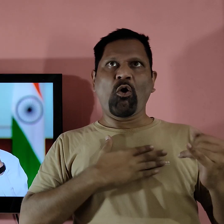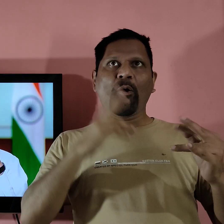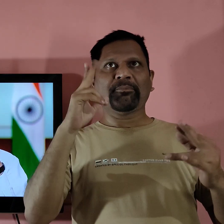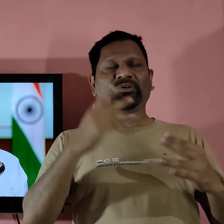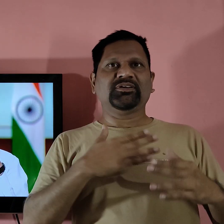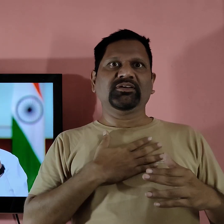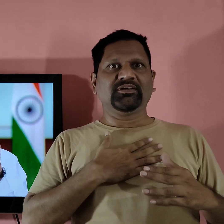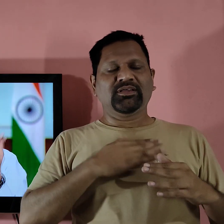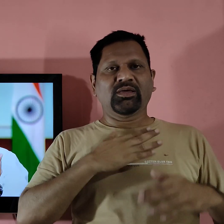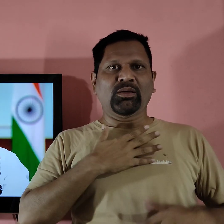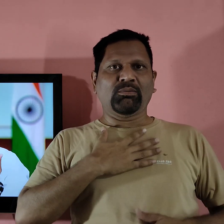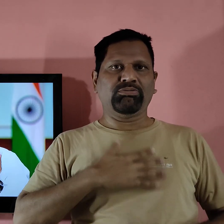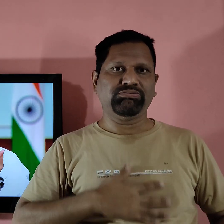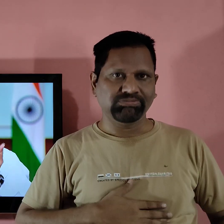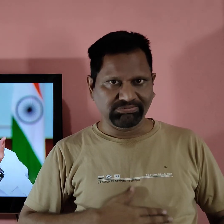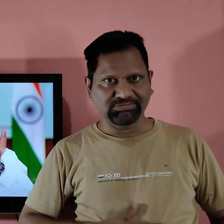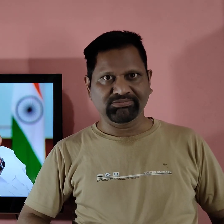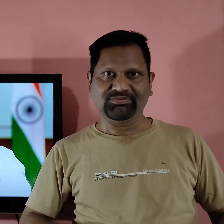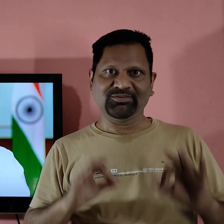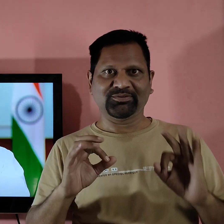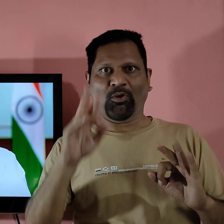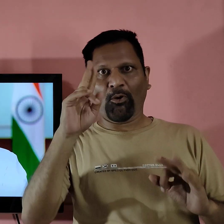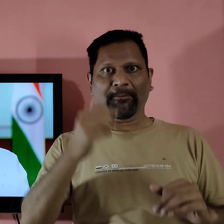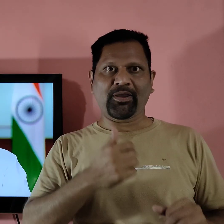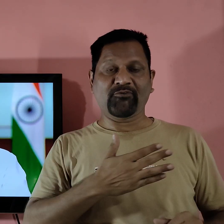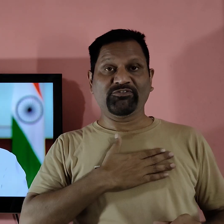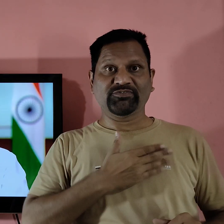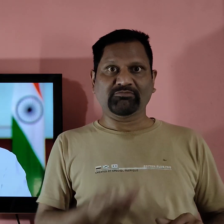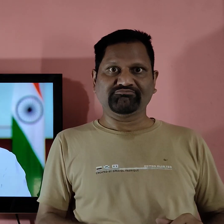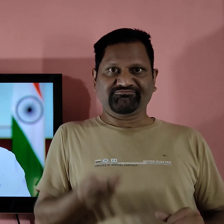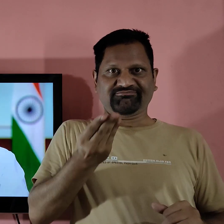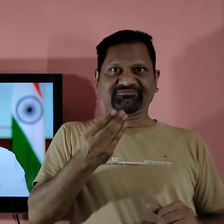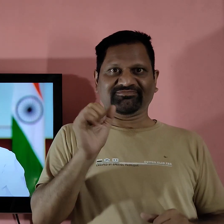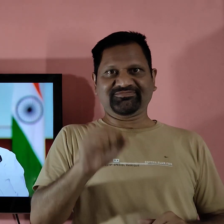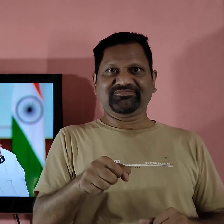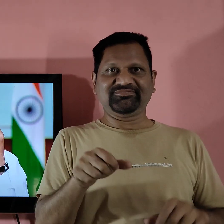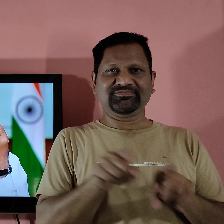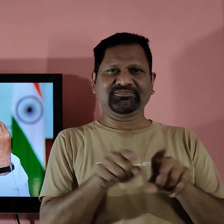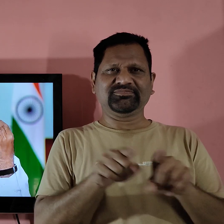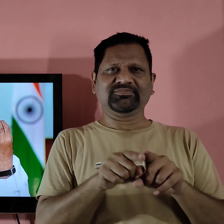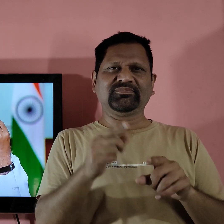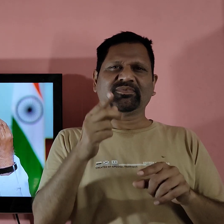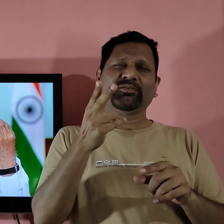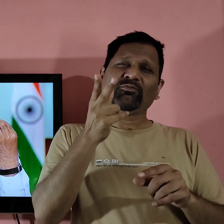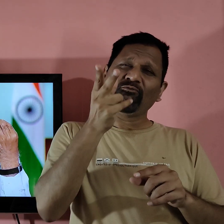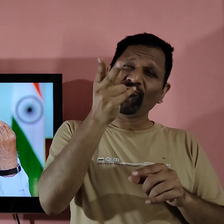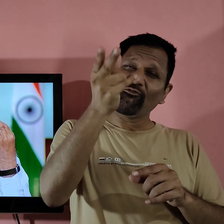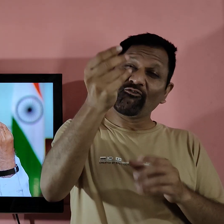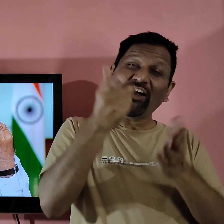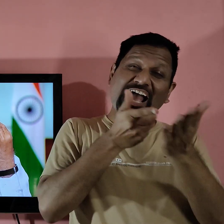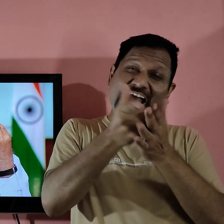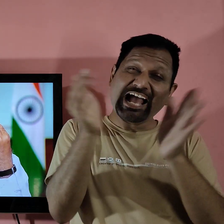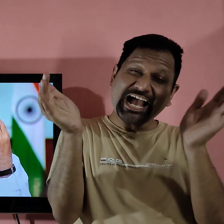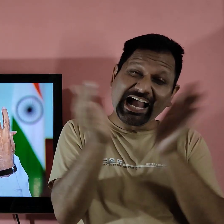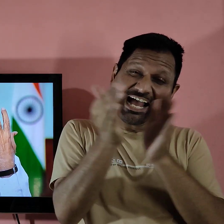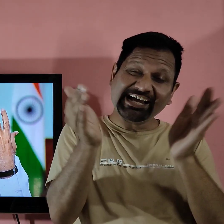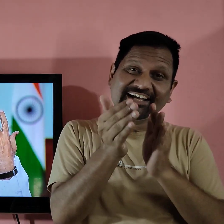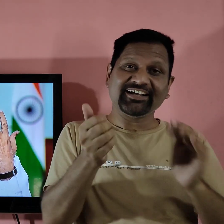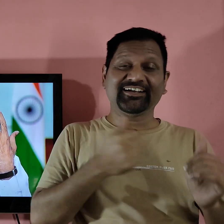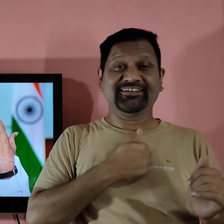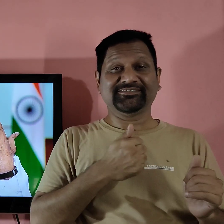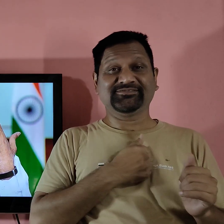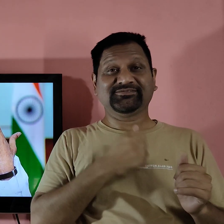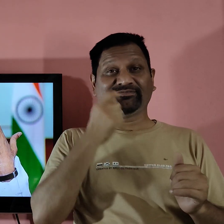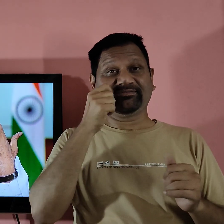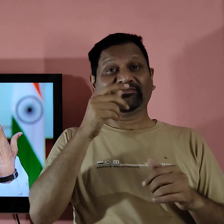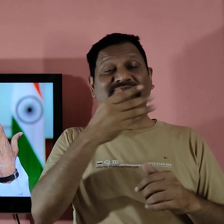होगा, उनके अंदर एक नया विश्वास पैदा हुआ होगा कि दूर सुदूर गांव में हमारे